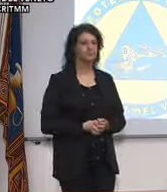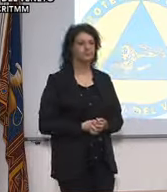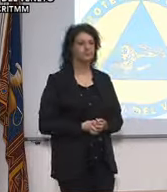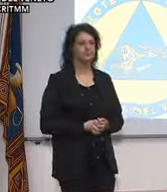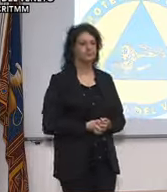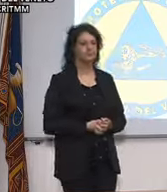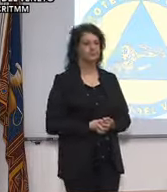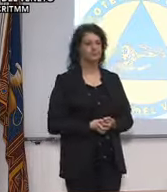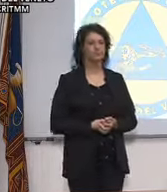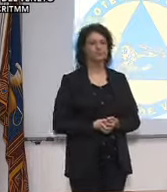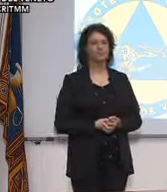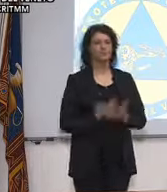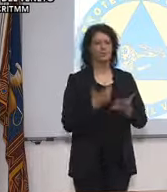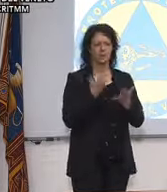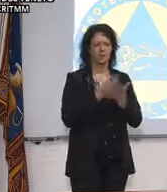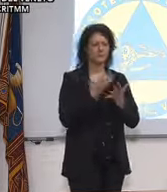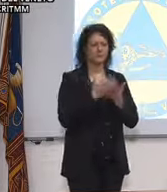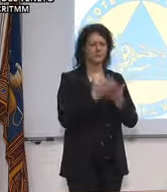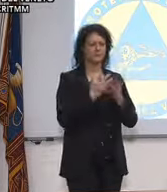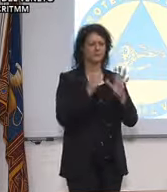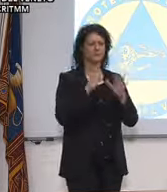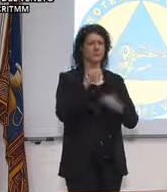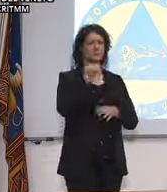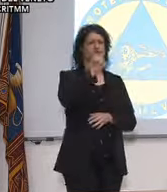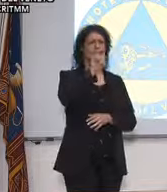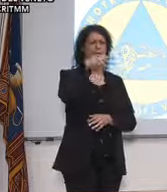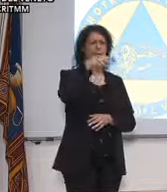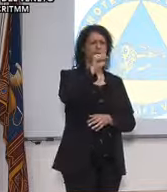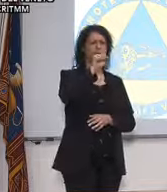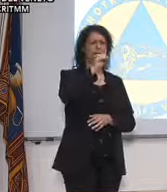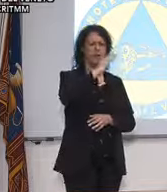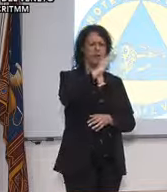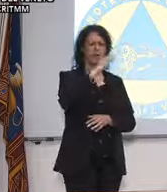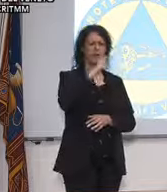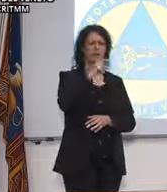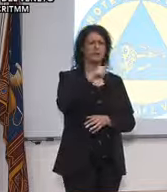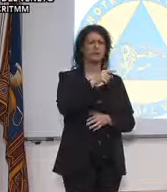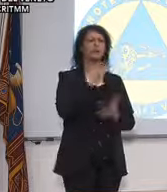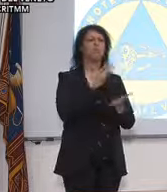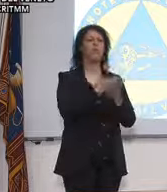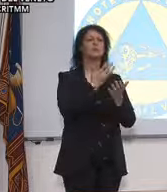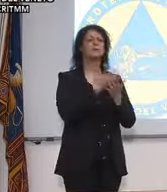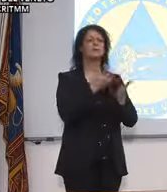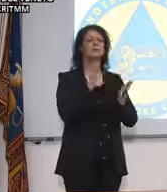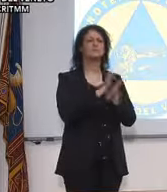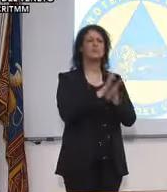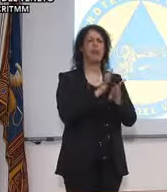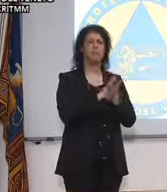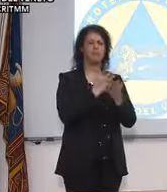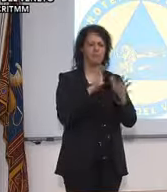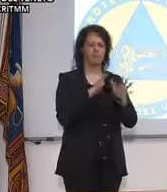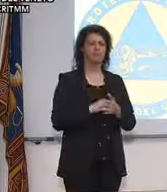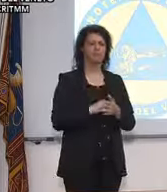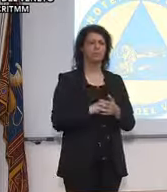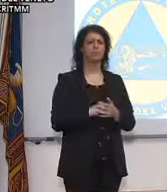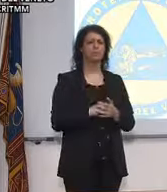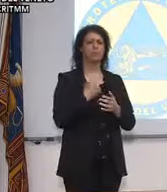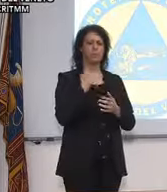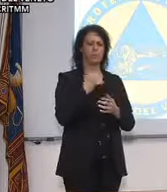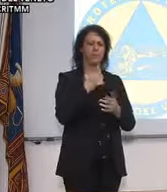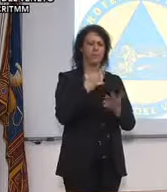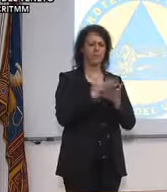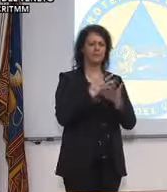gli autori, mi pare sia Sima che ha spinto queste notizie, una verso metà